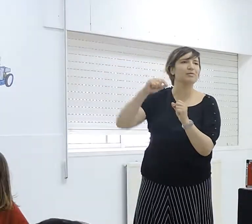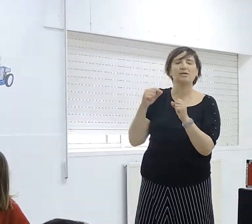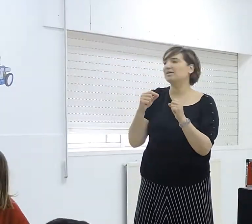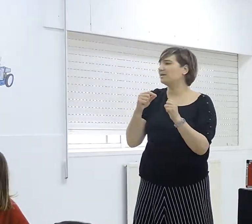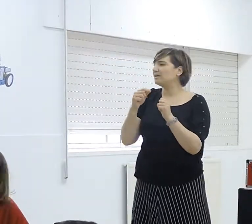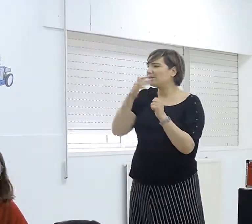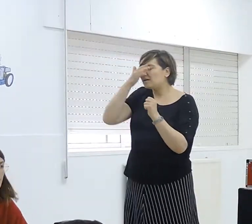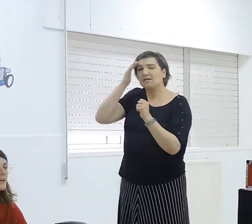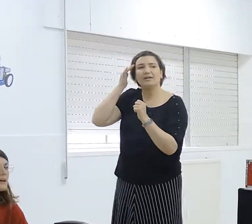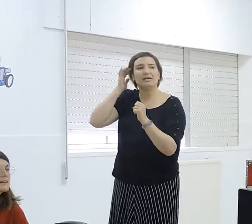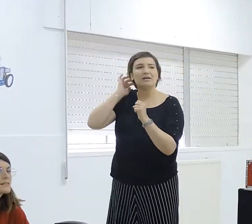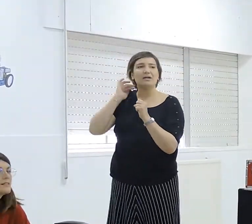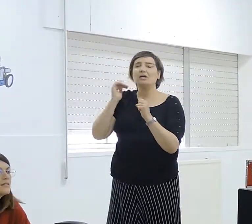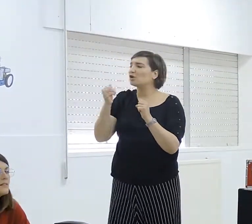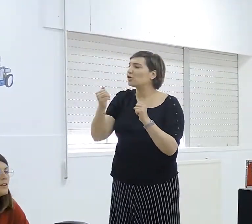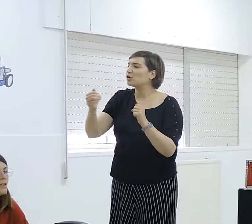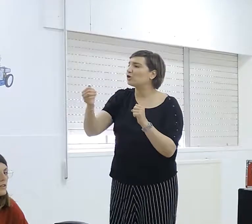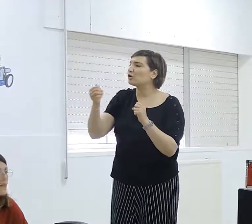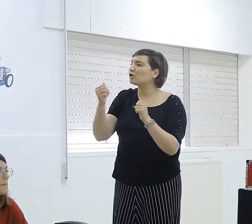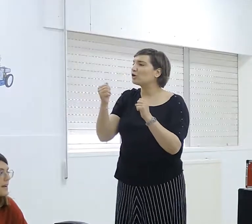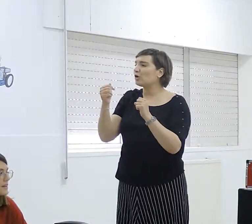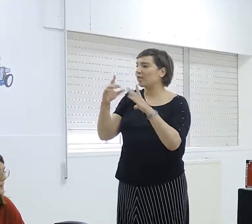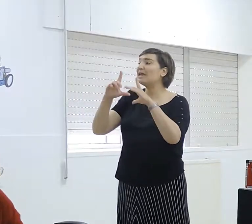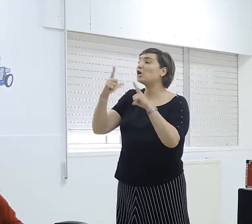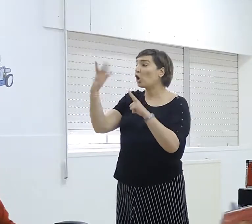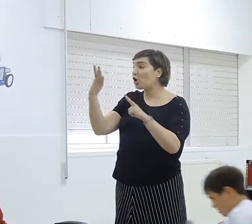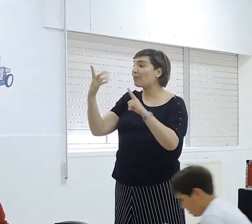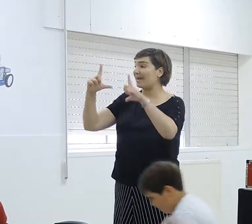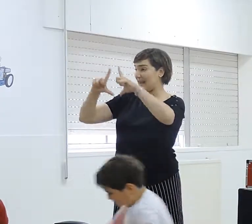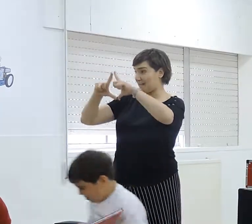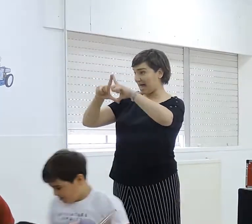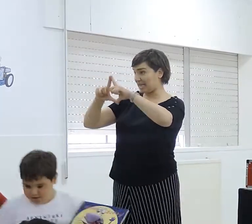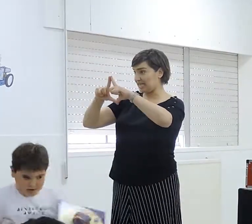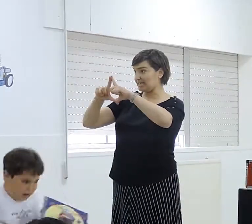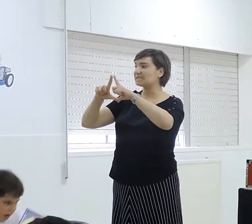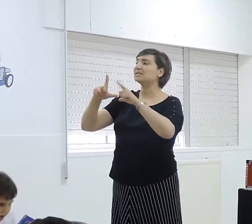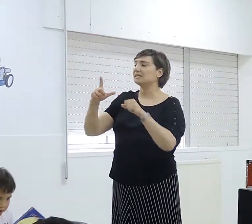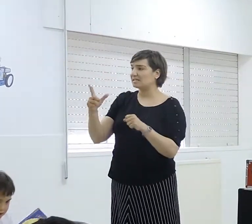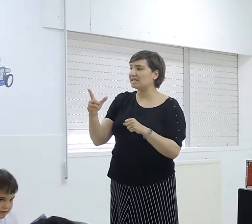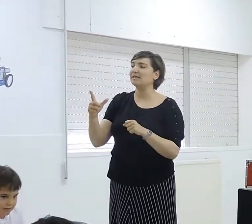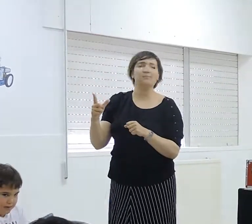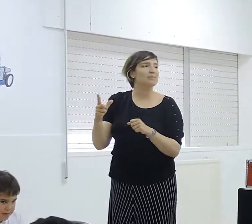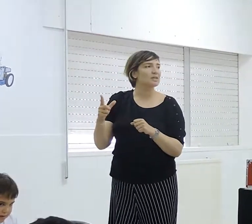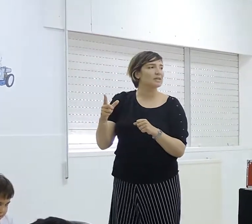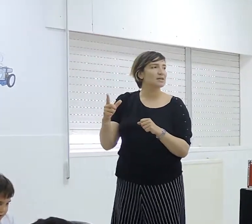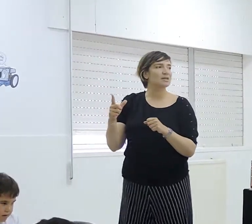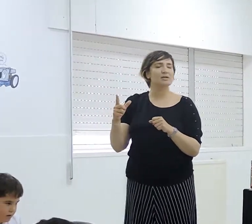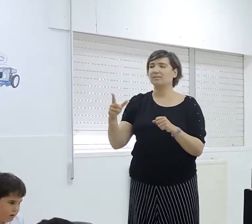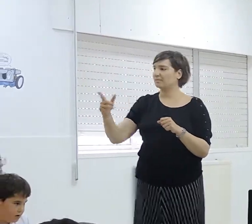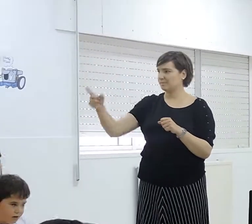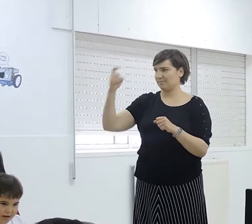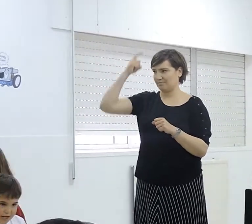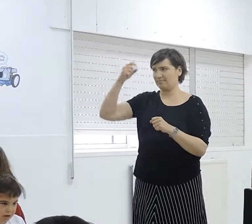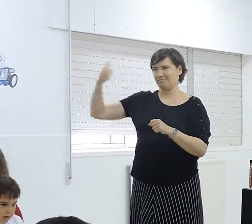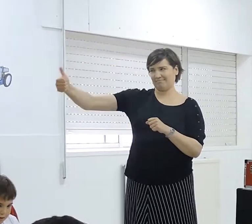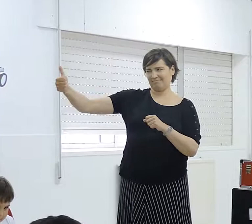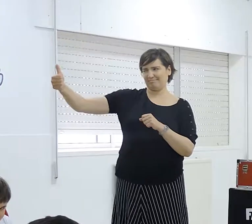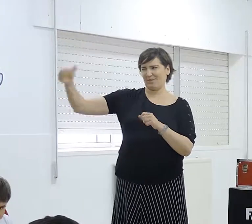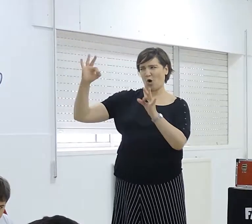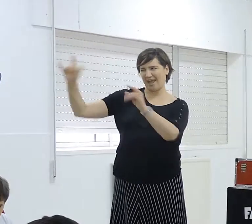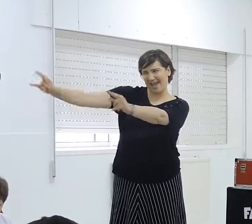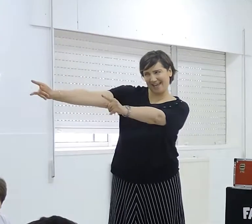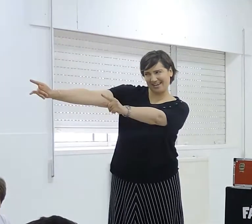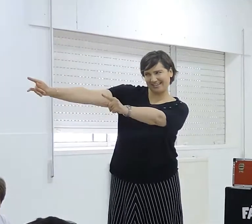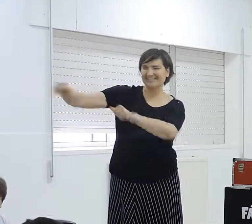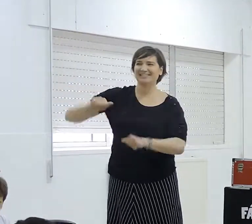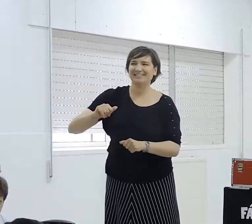Perdón. Vale. Pregúntale de rombos. O sea, de picas. 5 de diamantes. Sí. Carlos, ok.